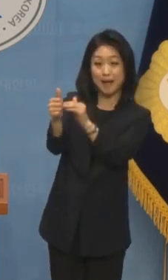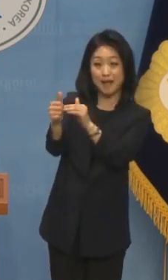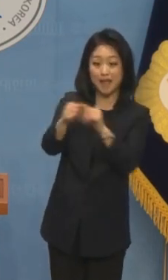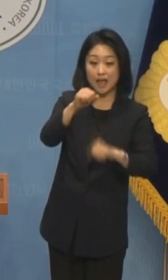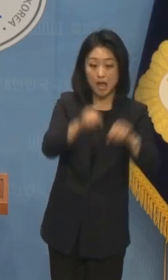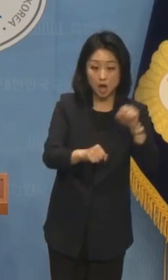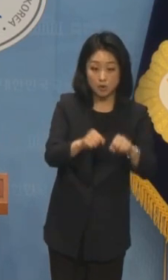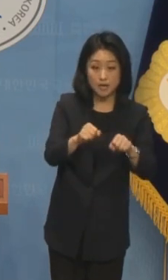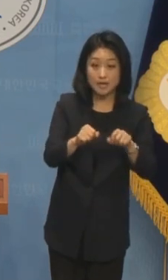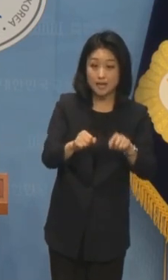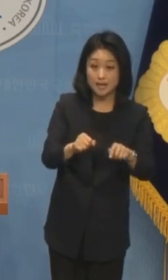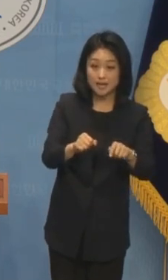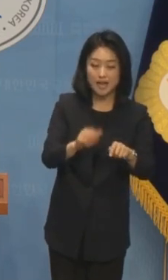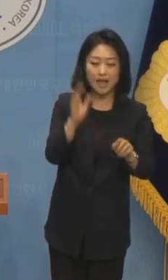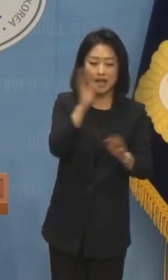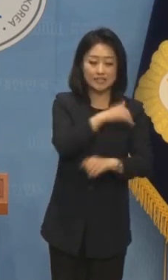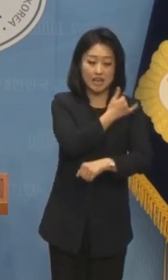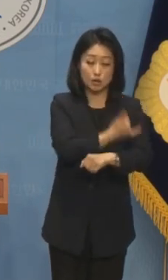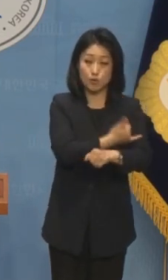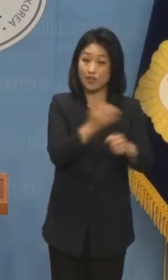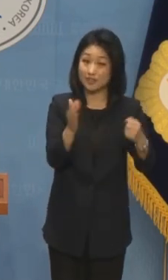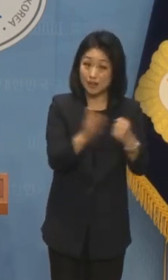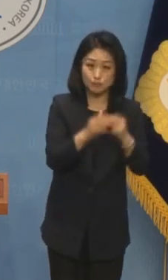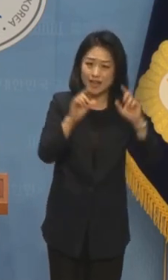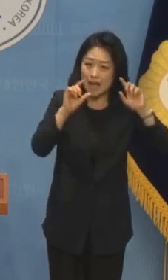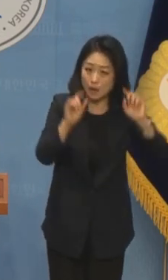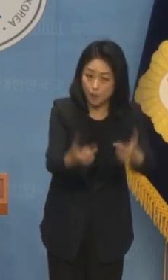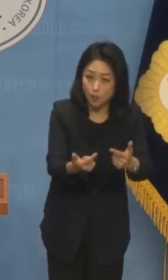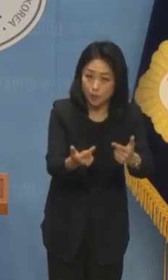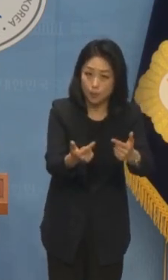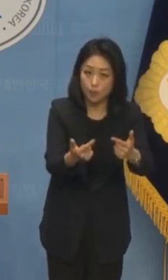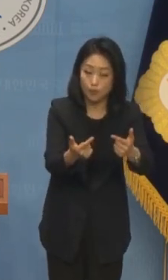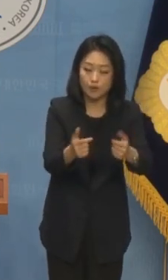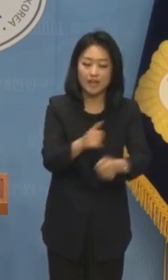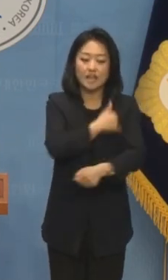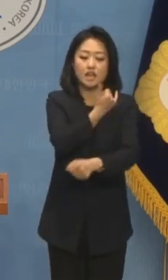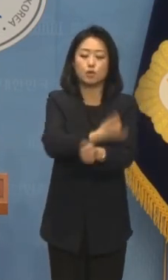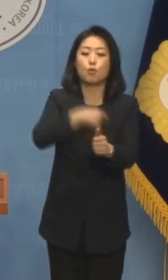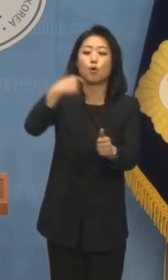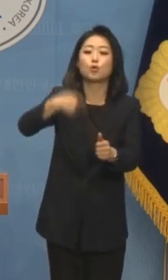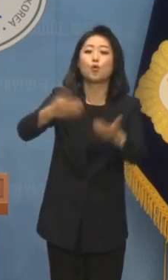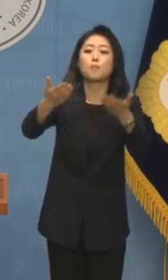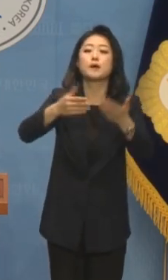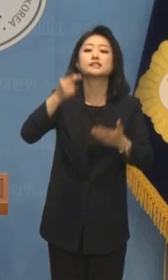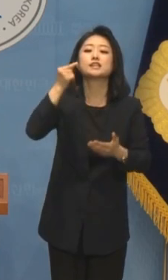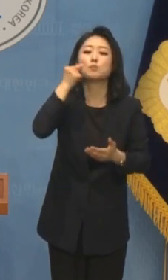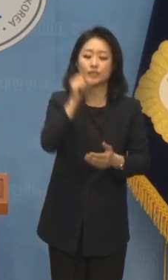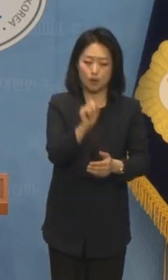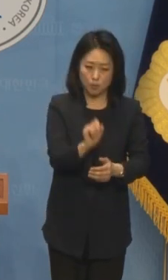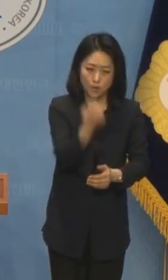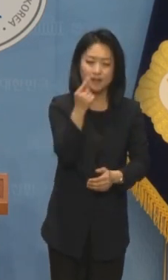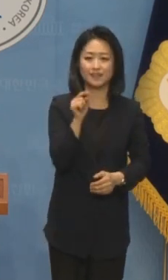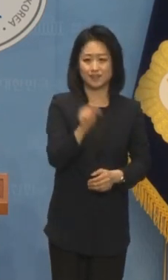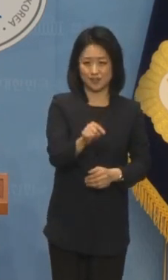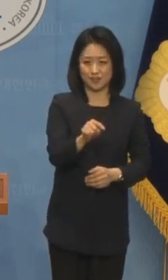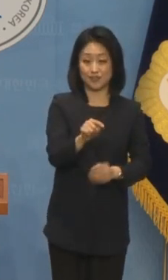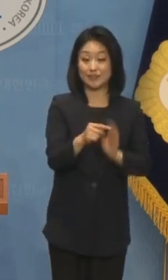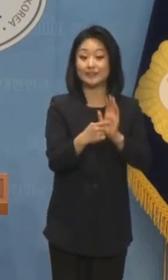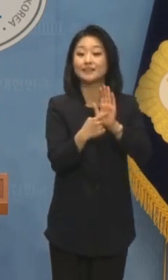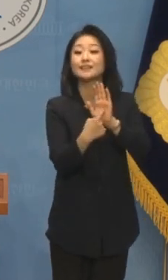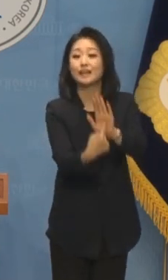행위는 학생인권조례 때문이 아닙니다. 제대로 된 인권 교육을 받지 못해서